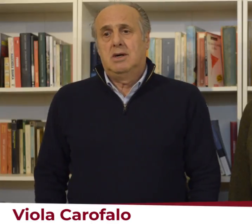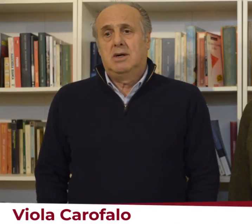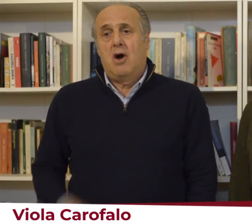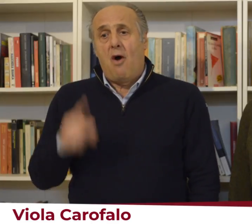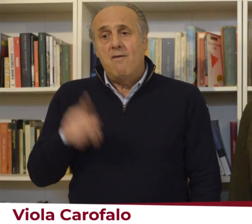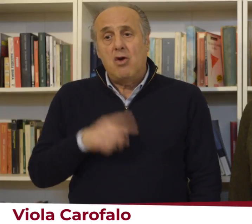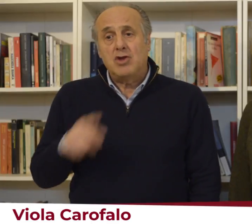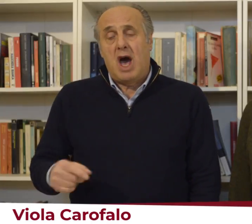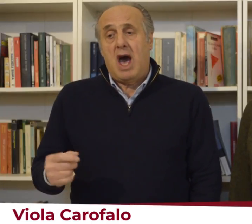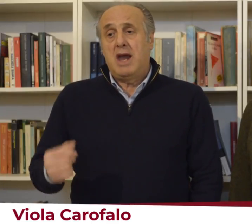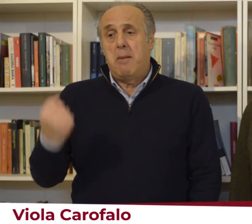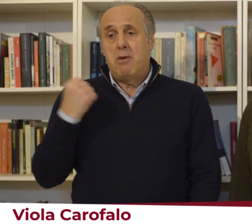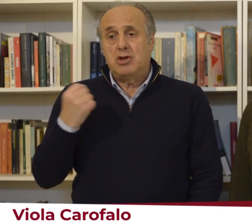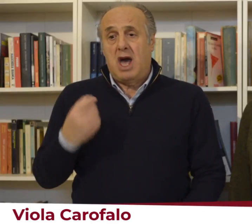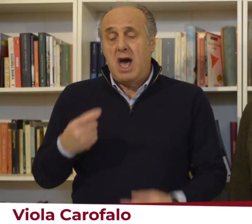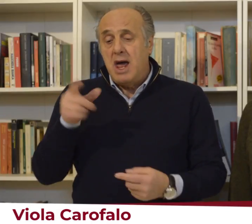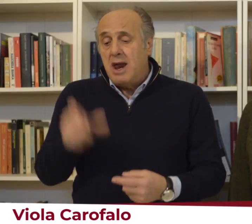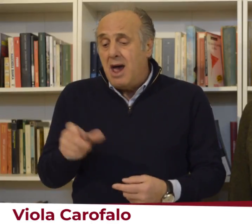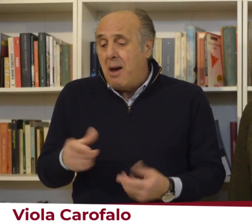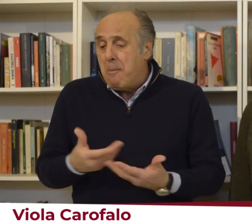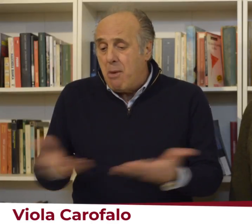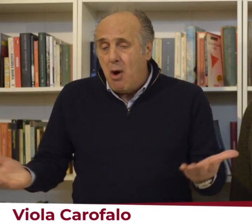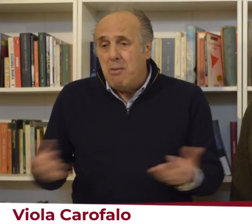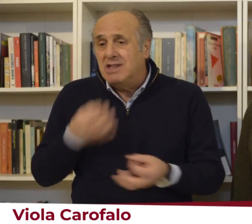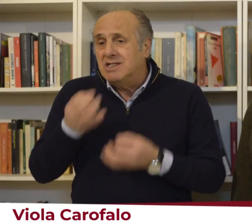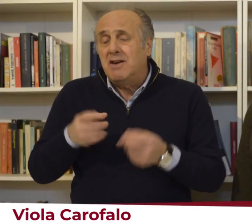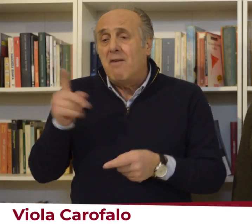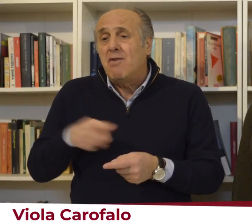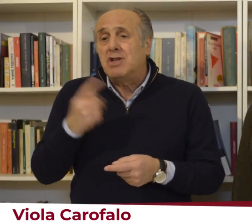Votare potere al popolo significa votare qualcuno che è come te.